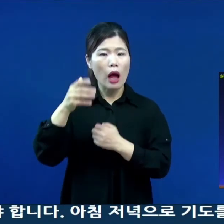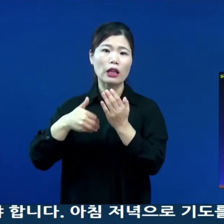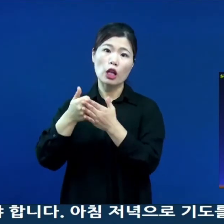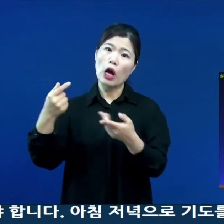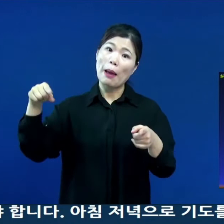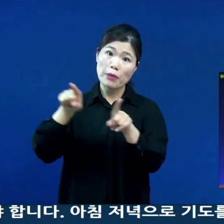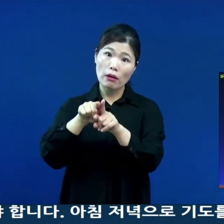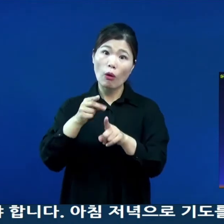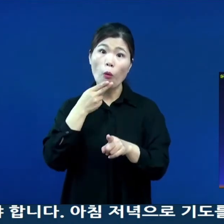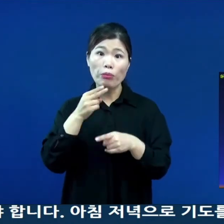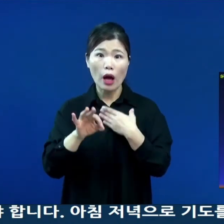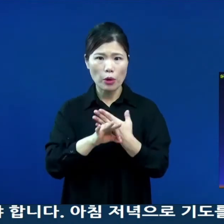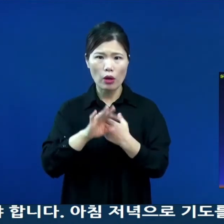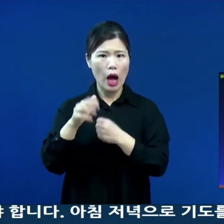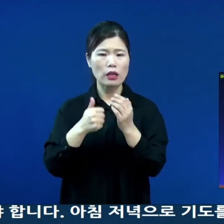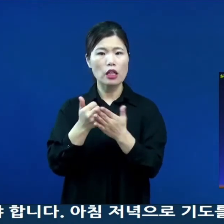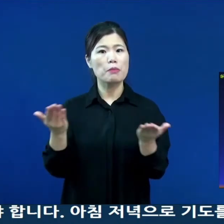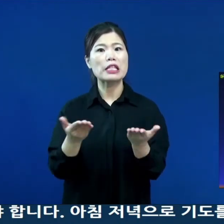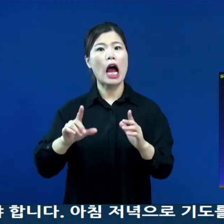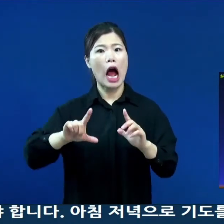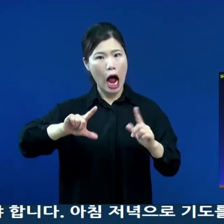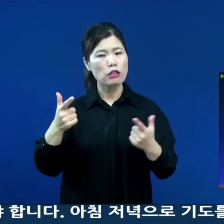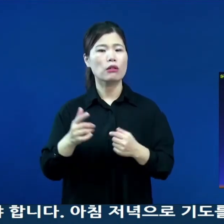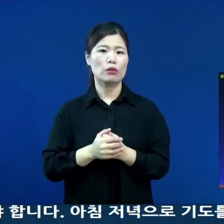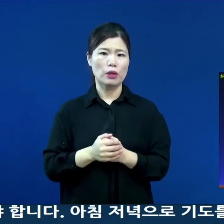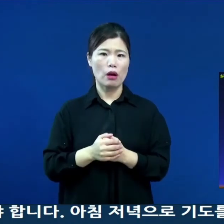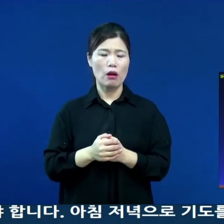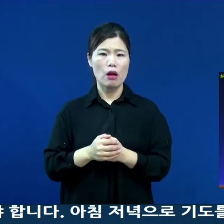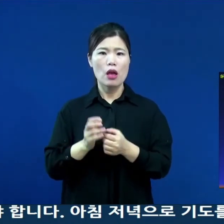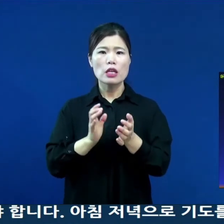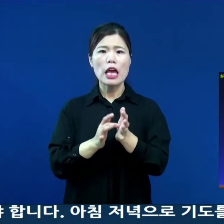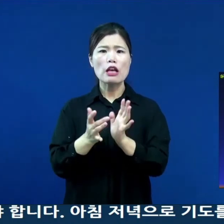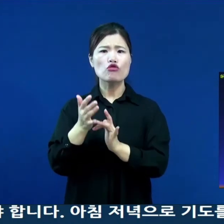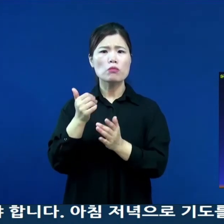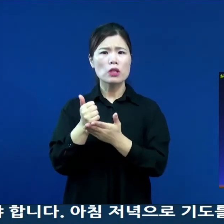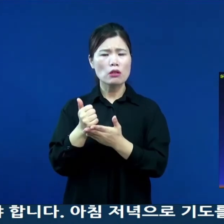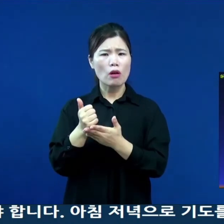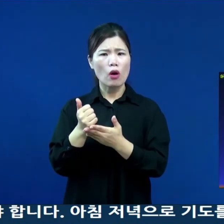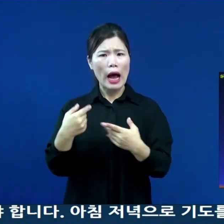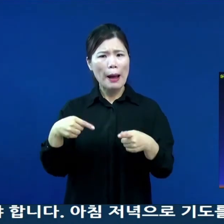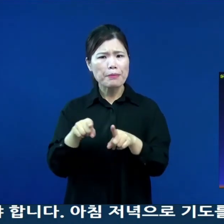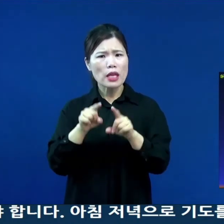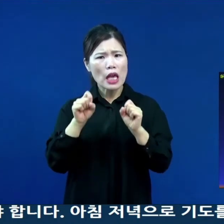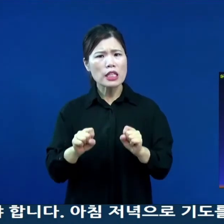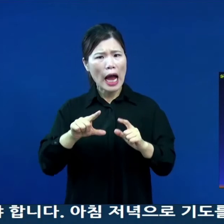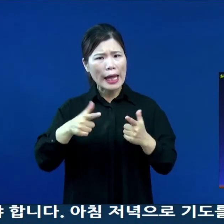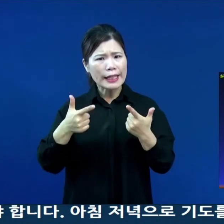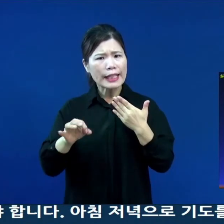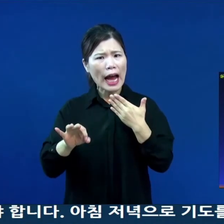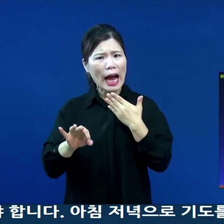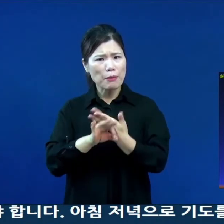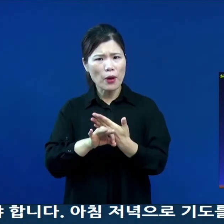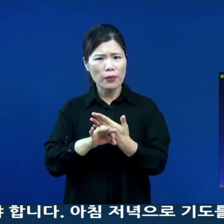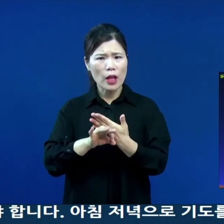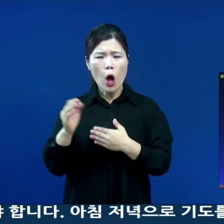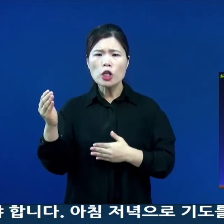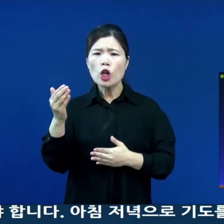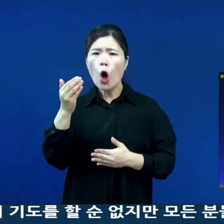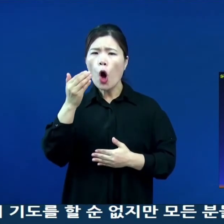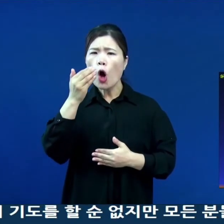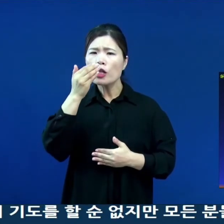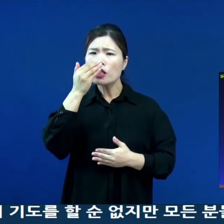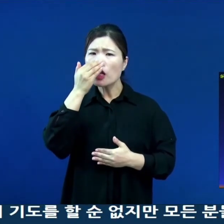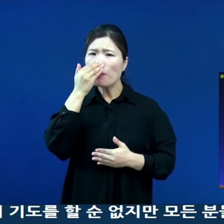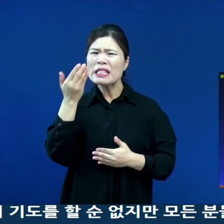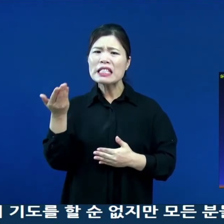예수님이 그 자리에 계신 것으로 일하지 아니하면 성스러운 일처럼 보이는 일도 하나님의 일이 안